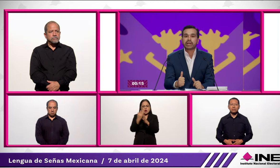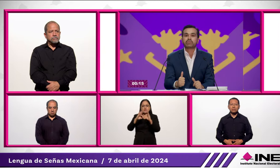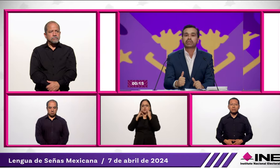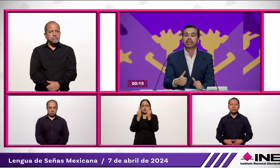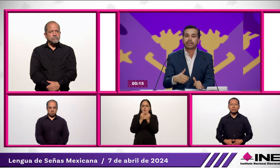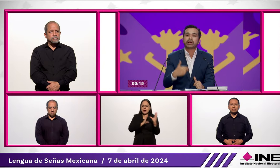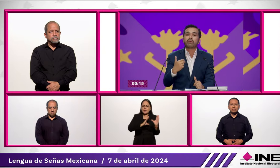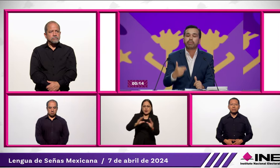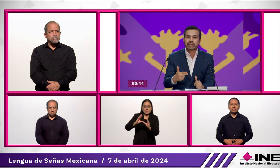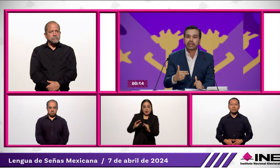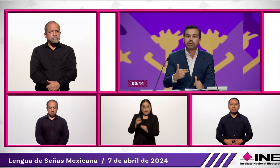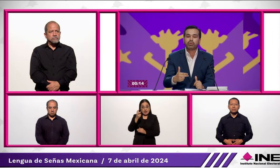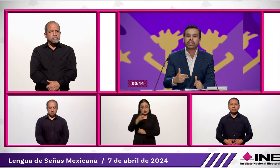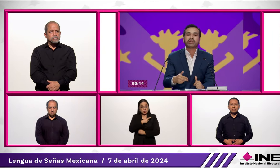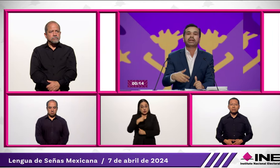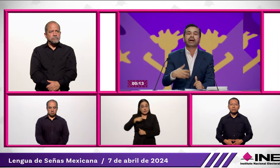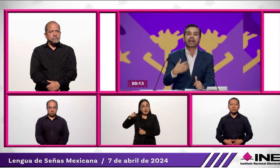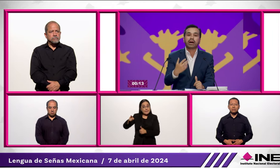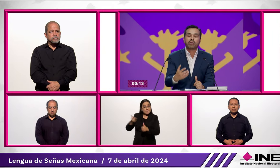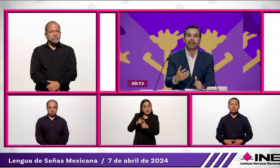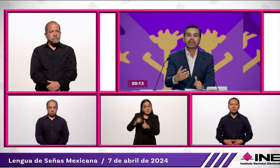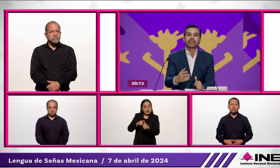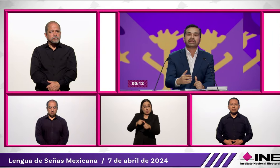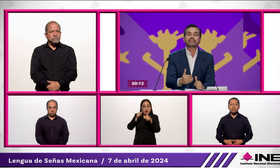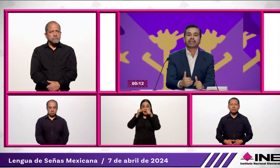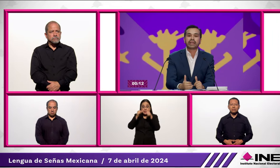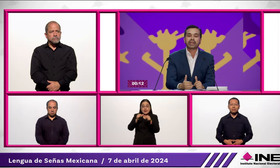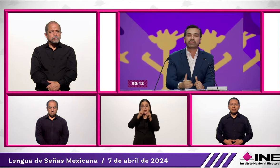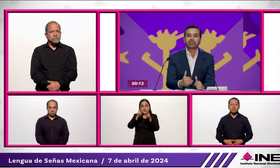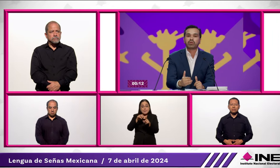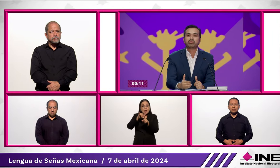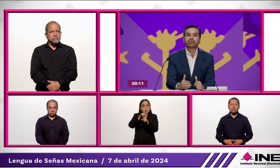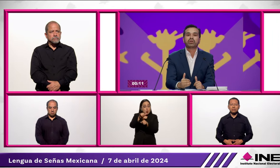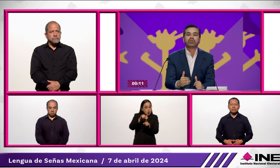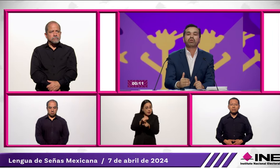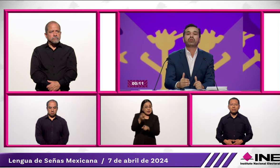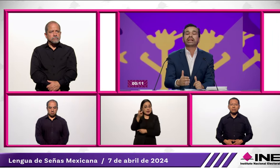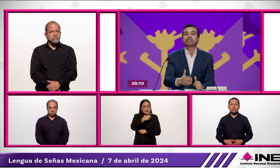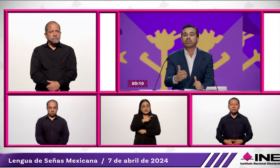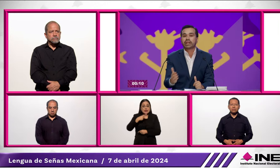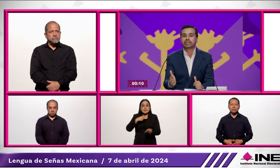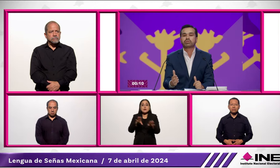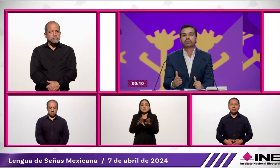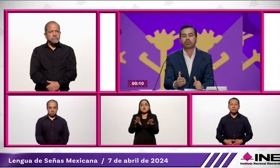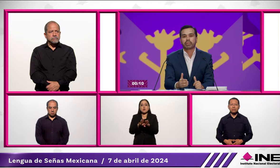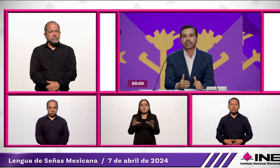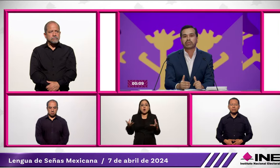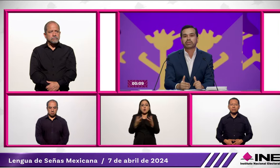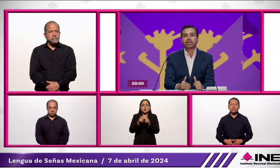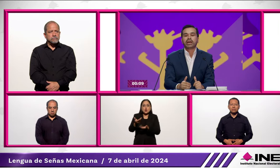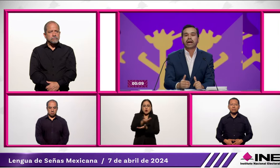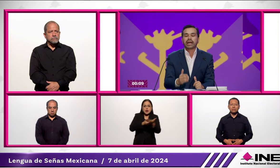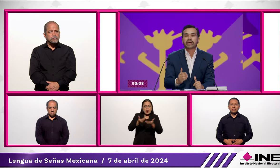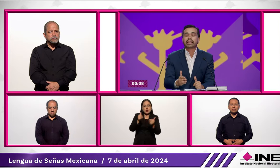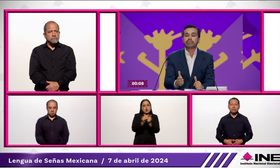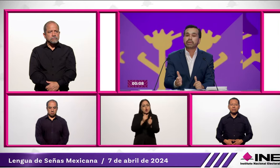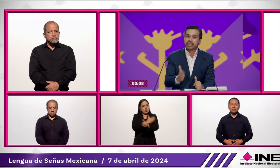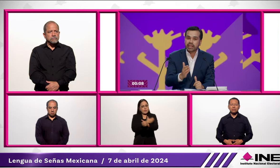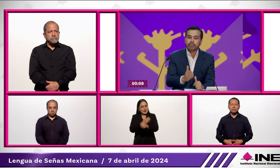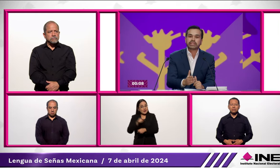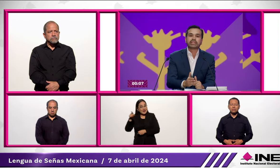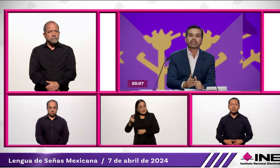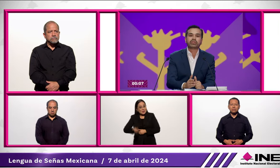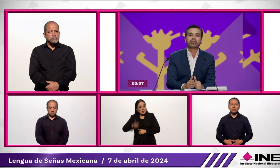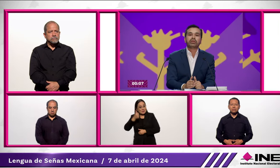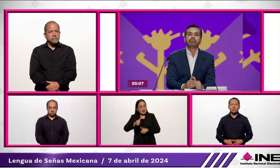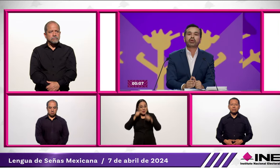los primeros que deben de combatir el bullying a la hora de enseñarle a los alumnos cómo relacionarse con sus compañeros. Hay que